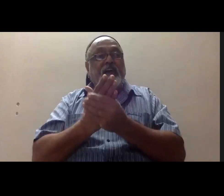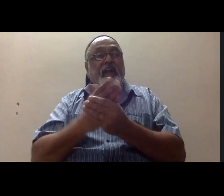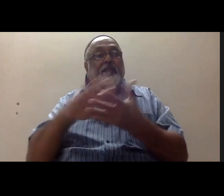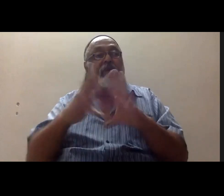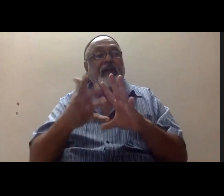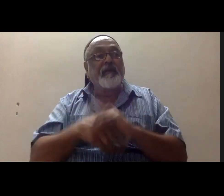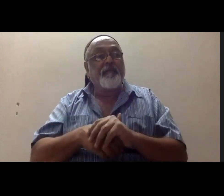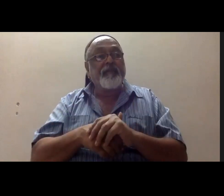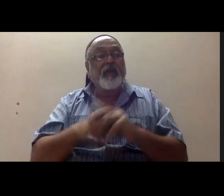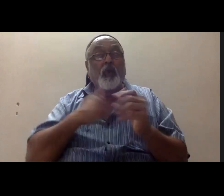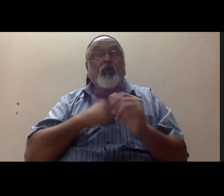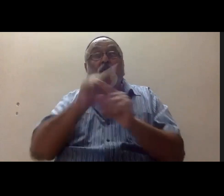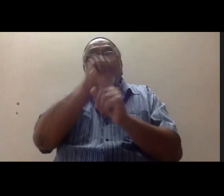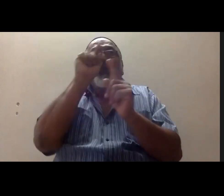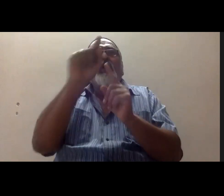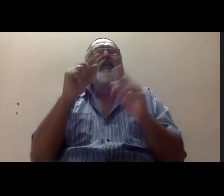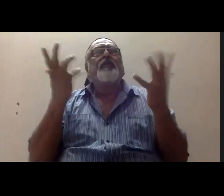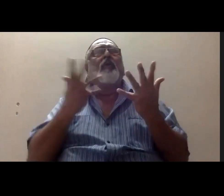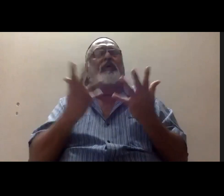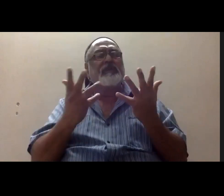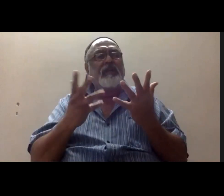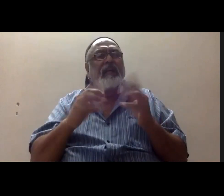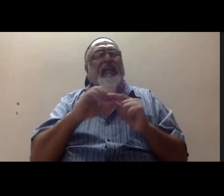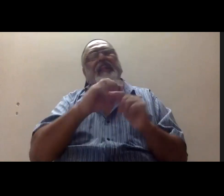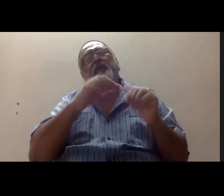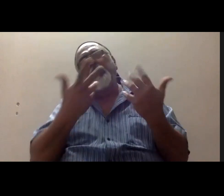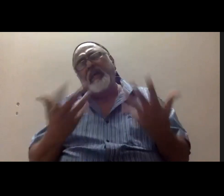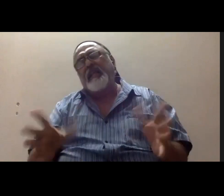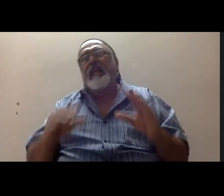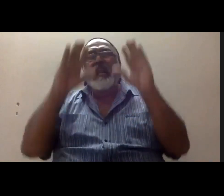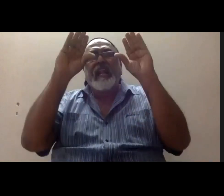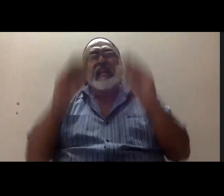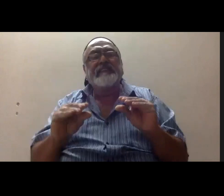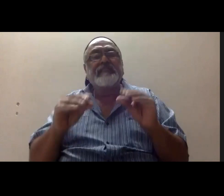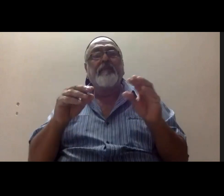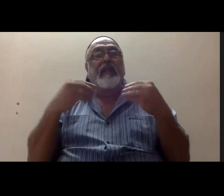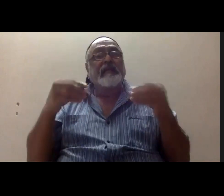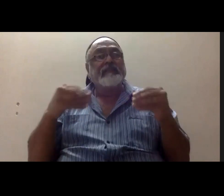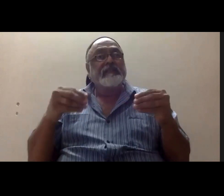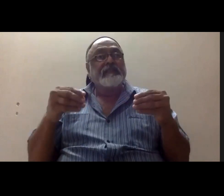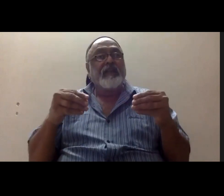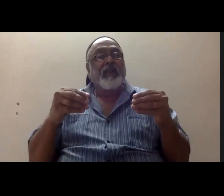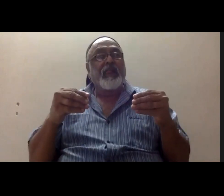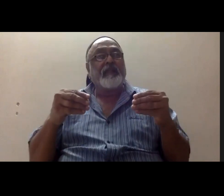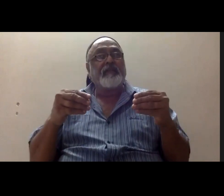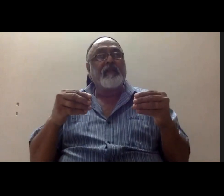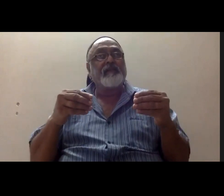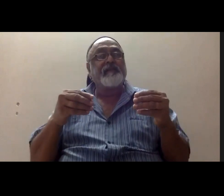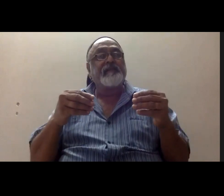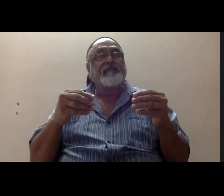हमारा जो एम है, जहाँ जहाँ हम रिड्यूस कर सकते हैं प्लास्टिक वो है हमारा, वहाँ वहाँ